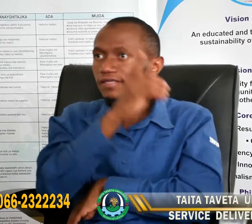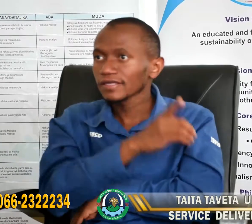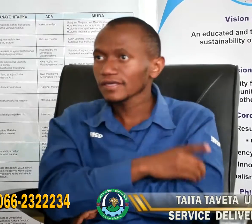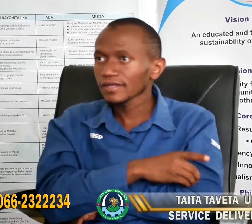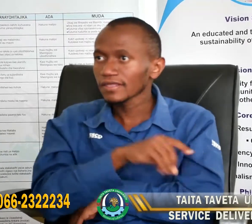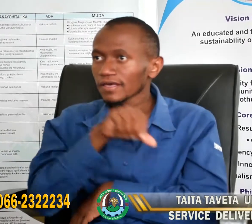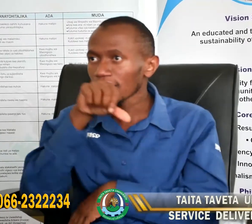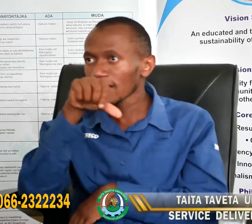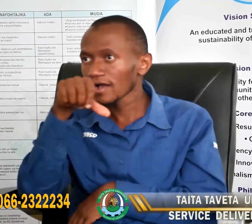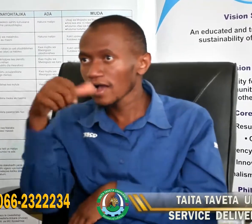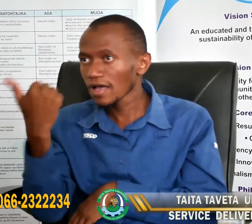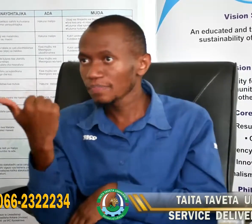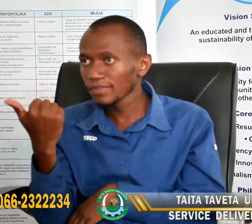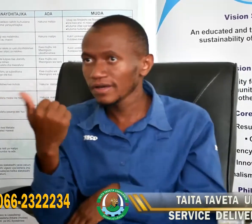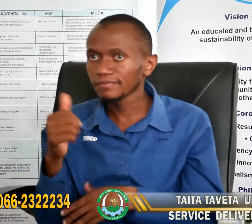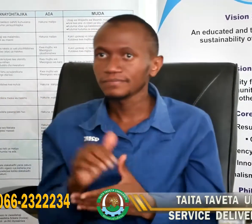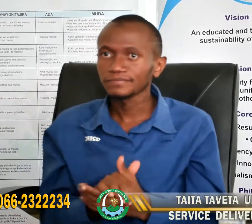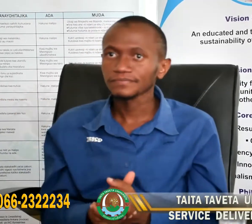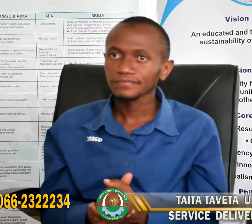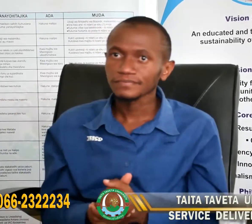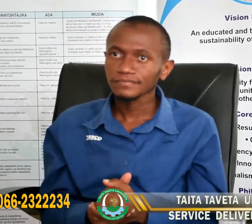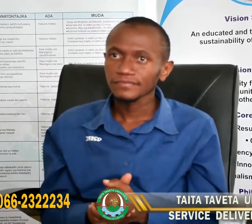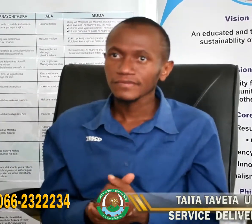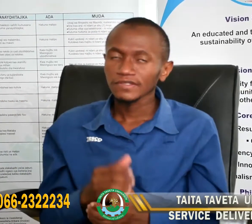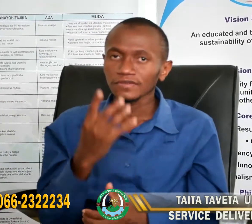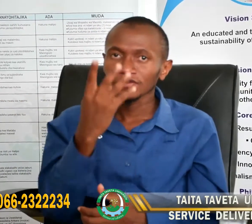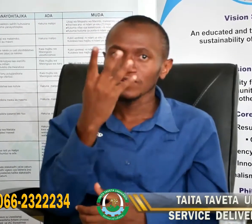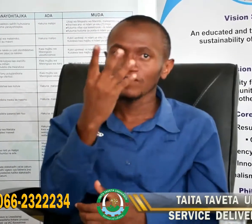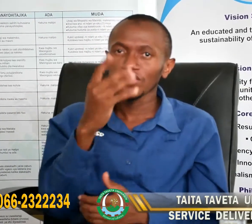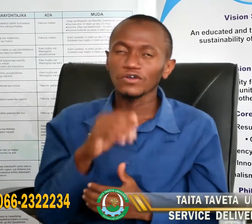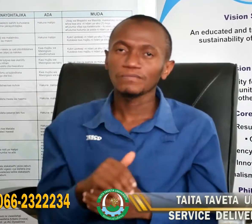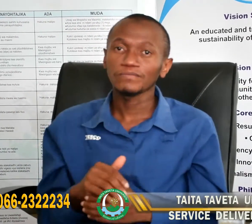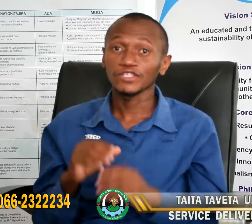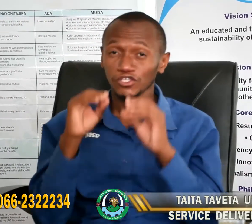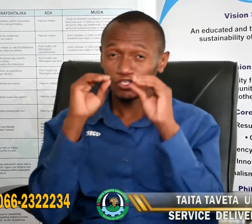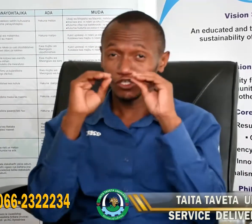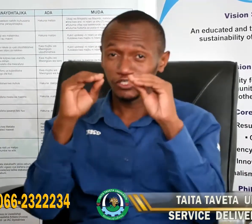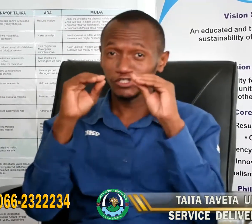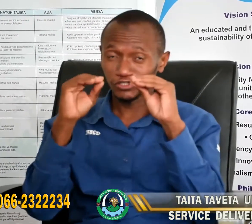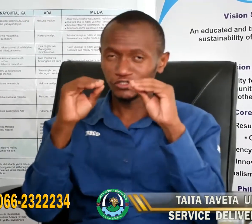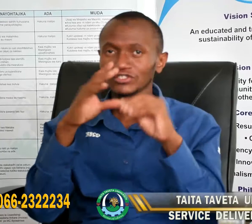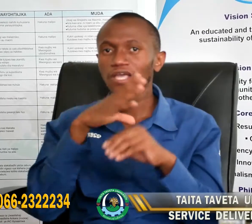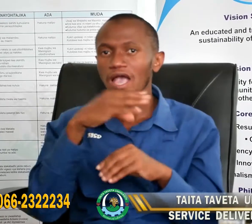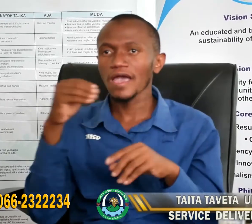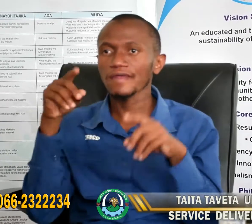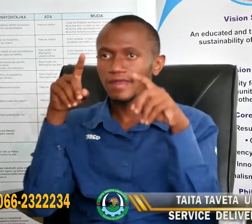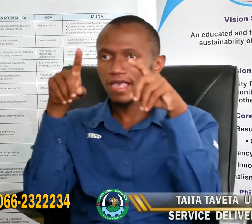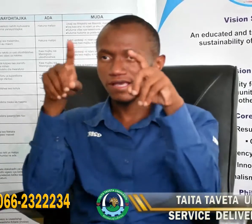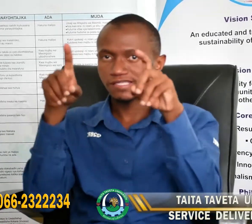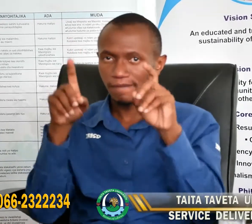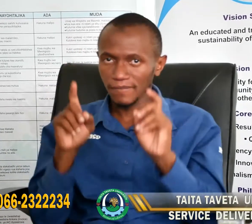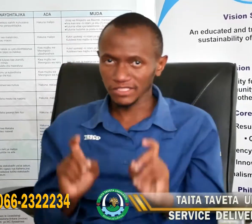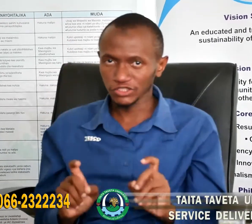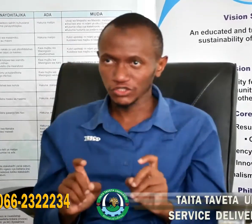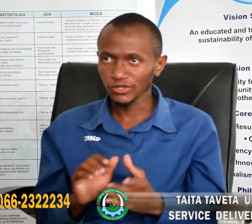muhula. Tano, usajili wa kozi. Yanayohitajika, kujaza fomu